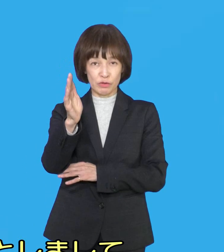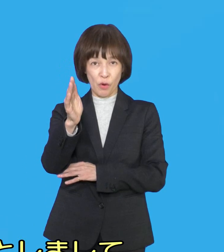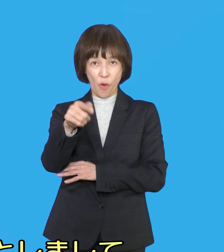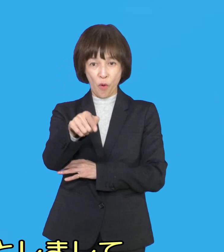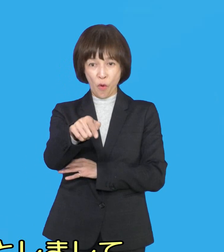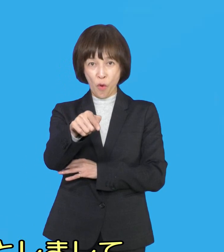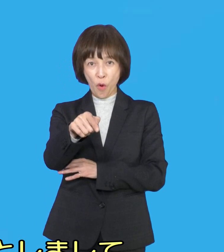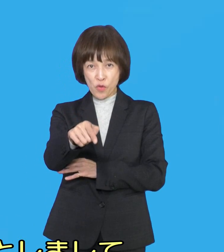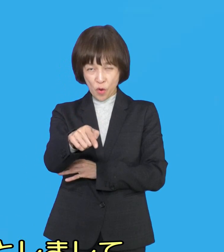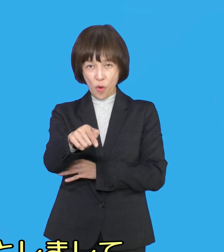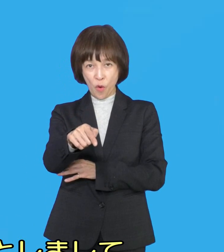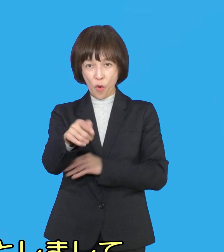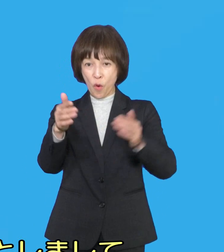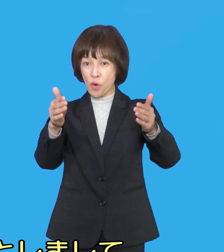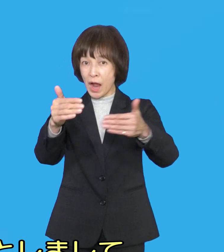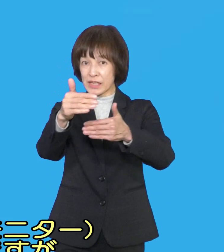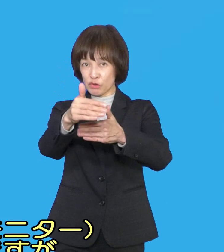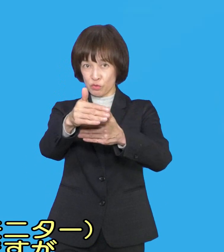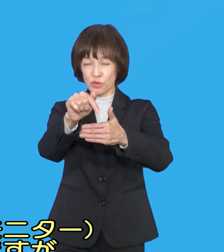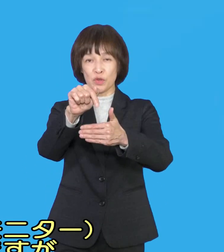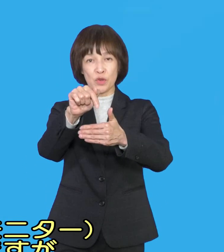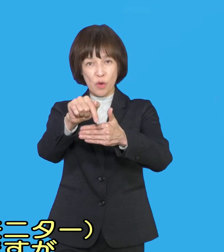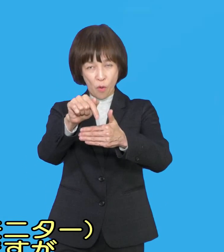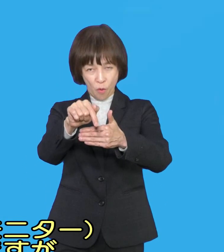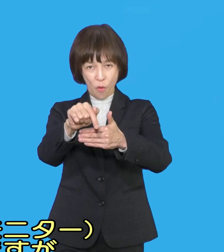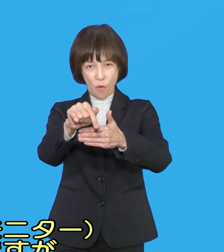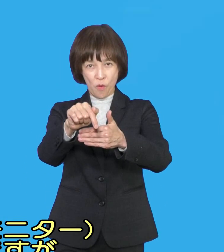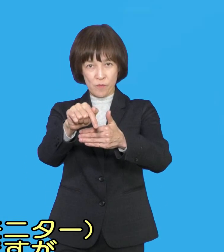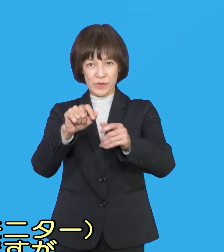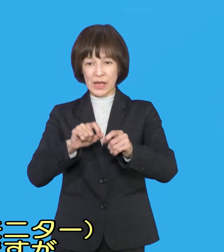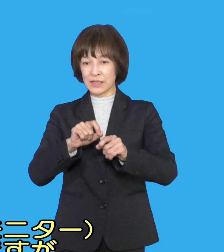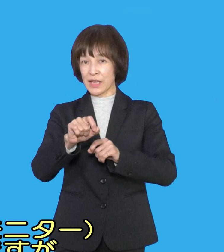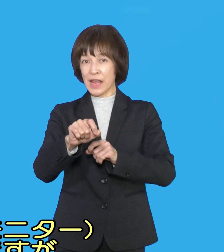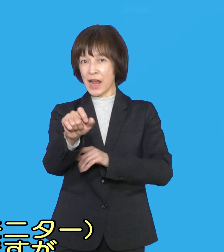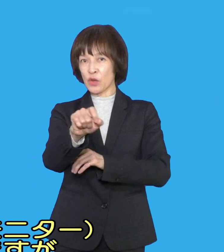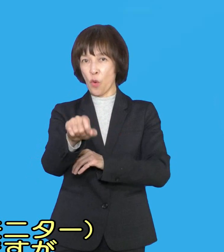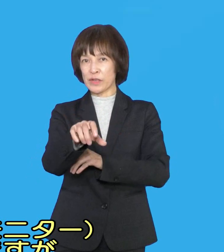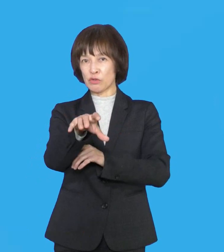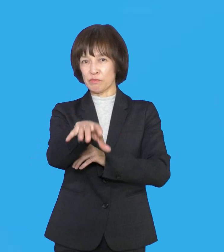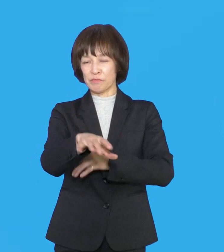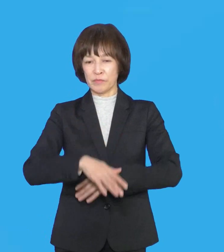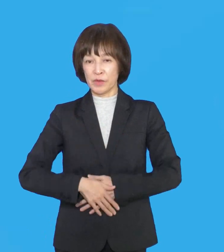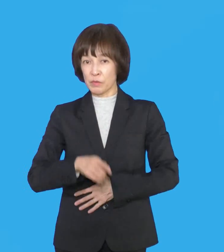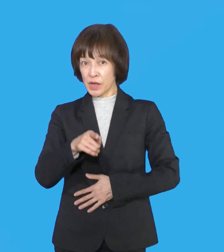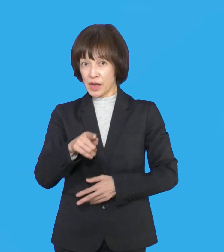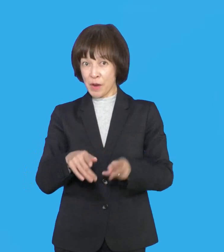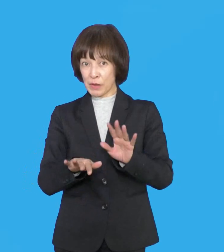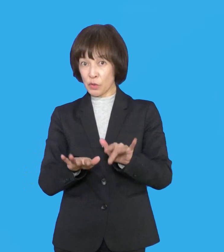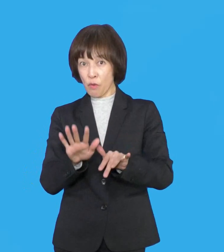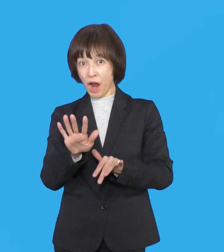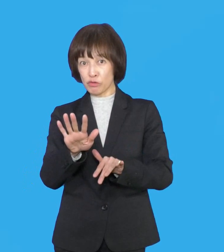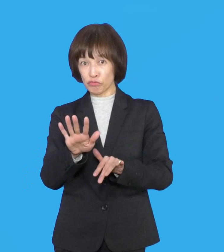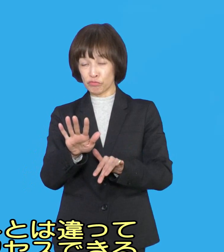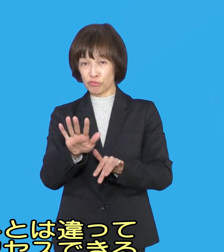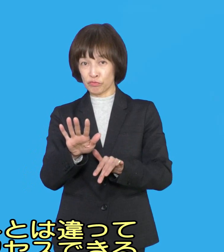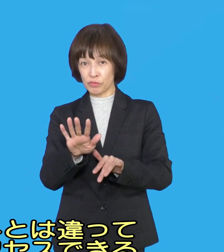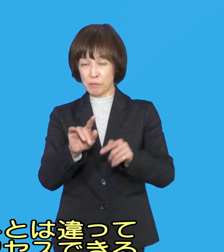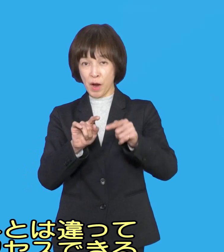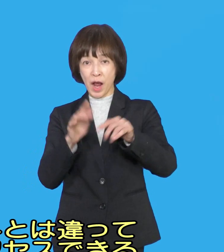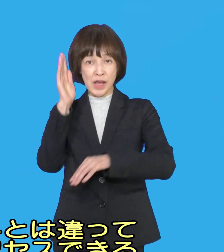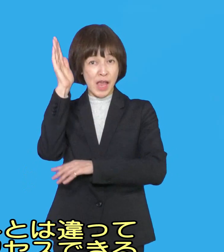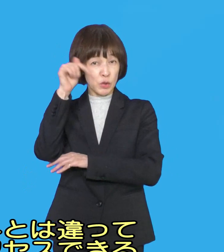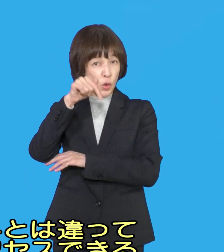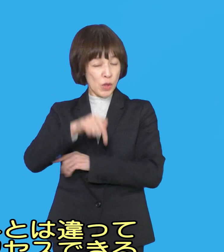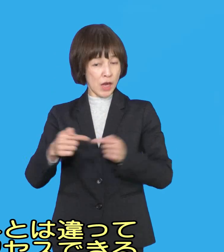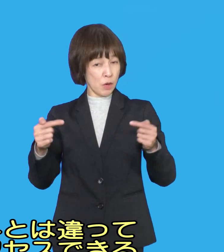ですねサテライトオフィスとしまして、そしてここに今パソコンがありますが、庁内欄は普通のインターネ